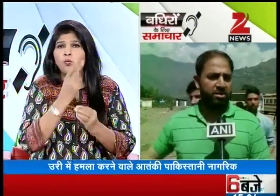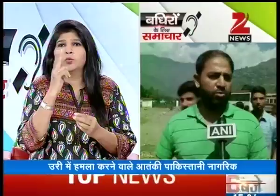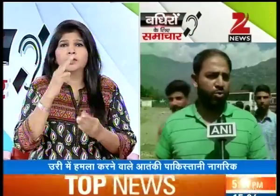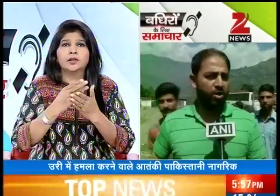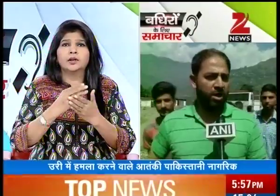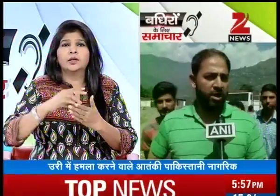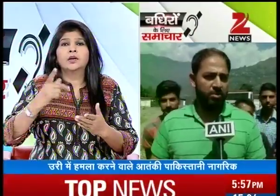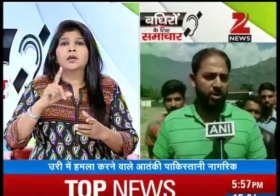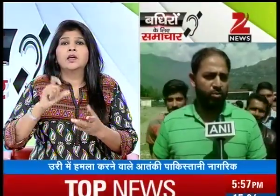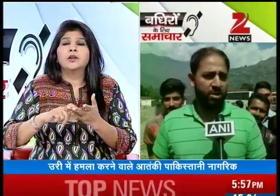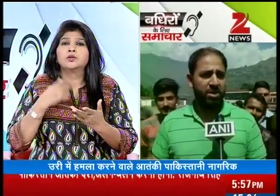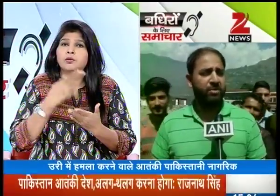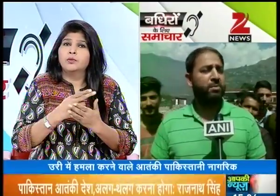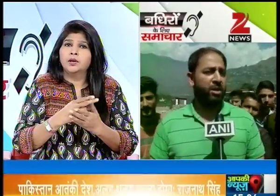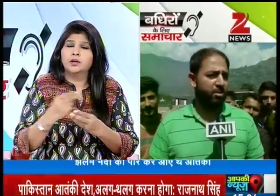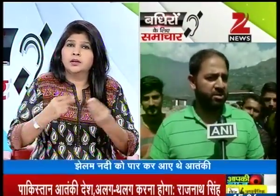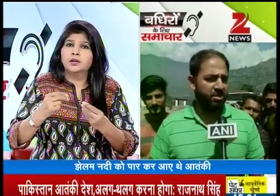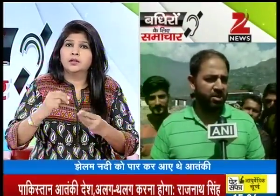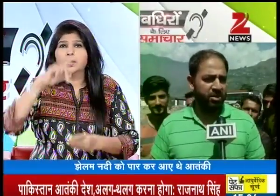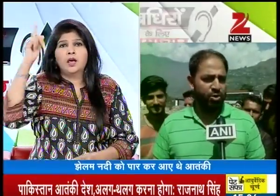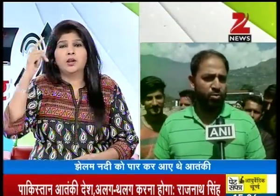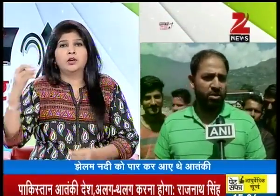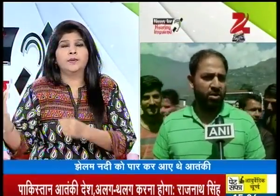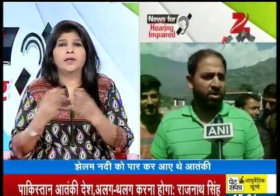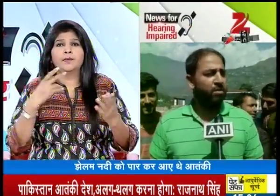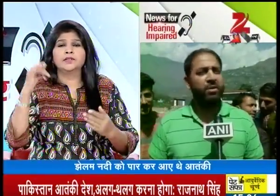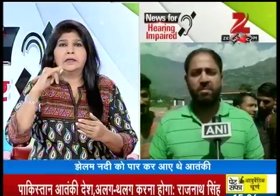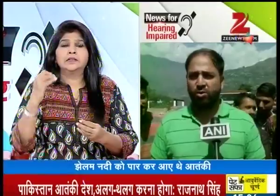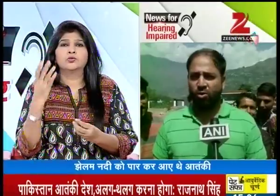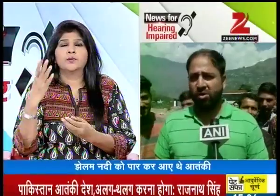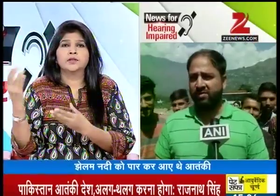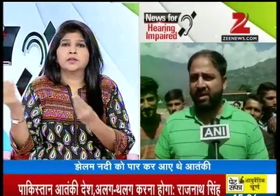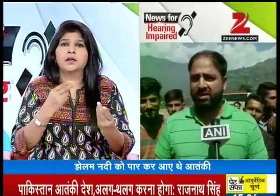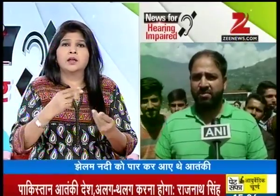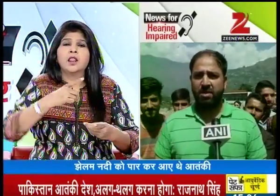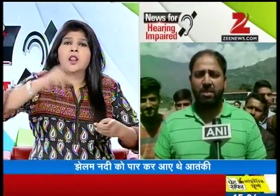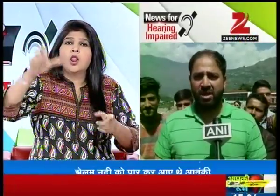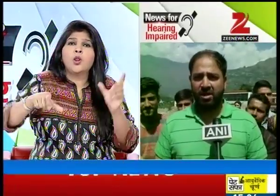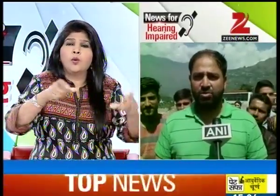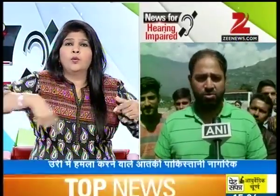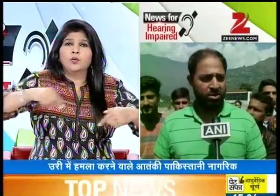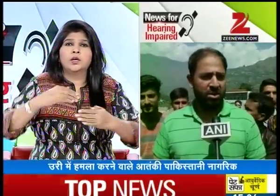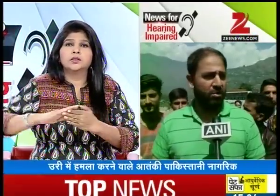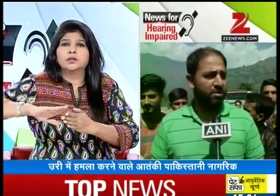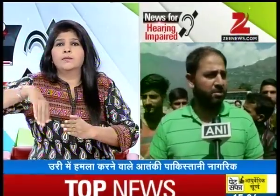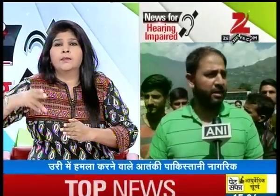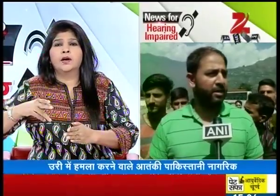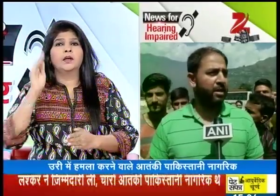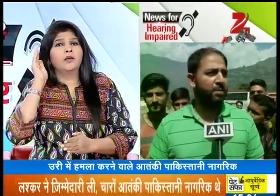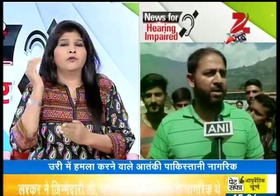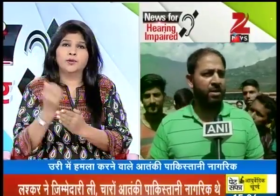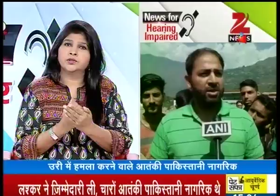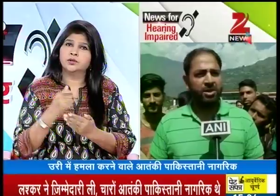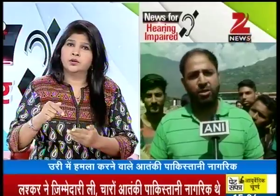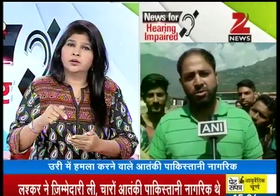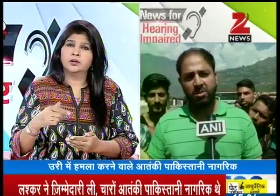सोचा नहीं कुछ ऐसा कुछ हो रहा है यहाँ पे। तो उसके बाद फिर जब हेलीकॉप्टर 6 बजे आने शुरू हुए तो फिर आपने जो लोकल्स वगैरह से फिर हम बाहर निकले तो ये इन्फॉर्मेशन मिली कि